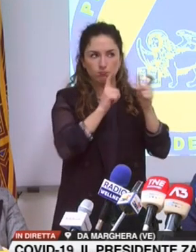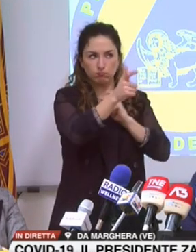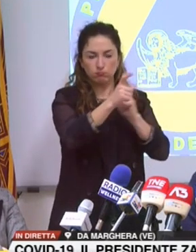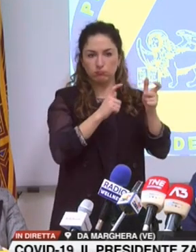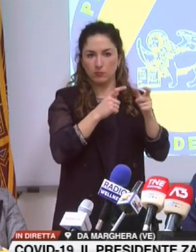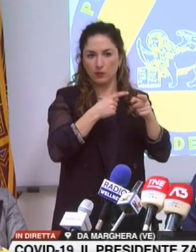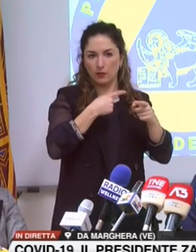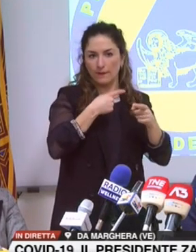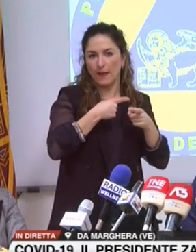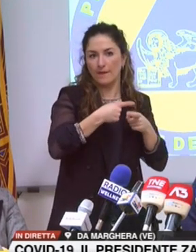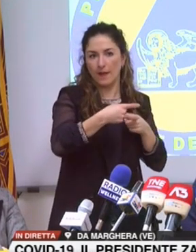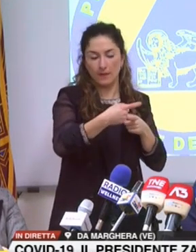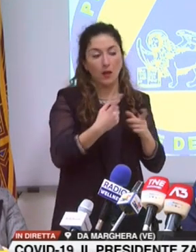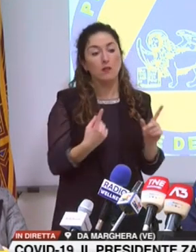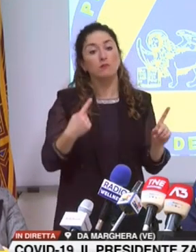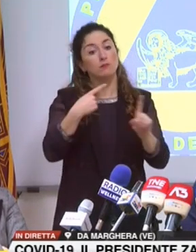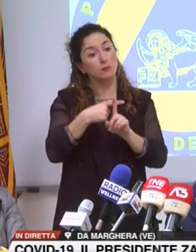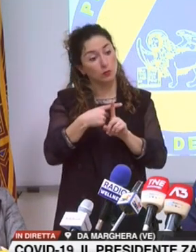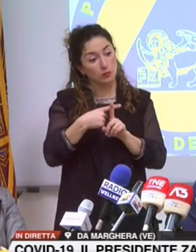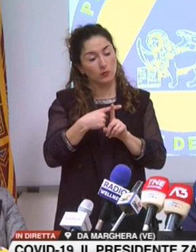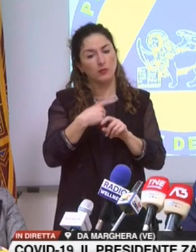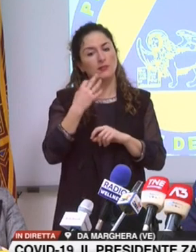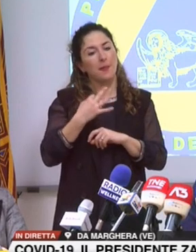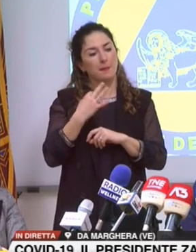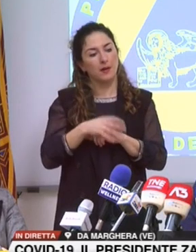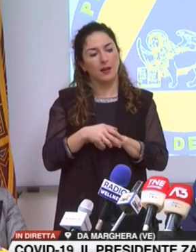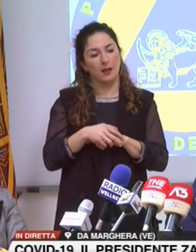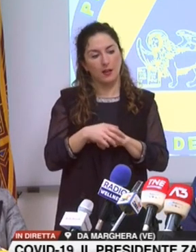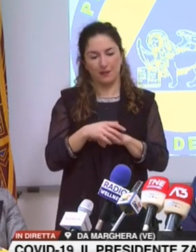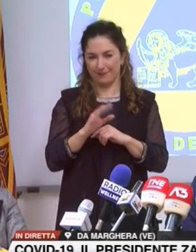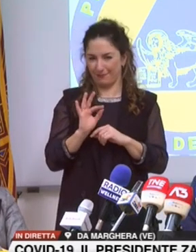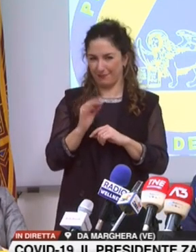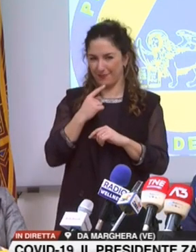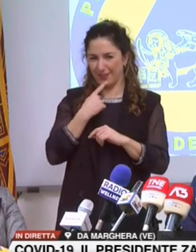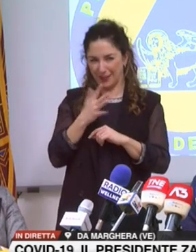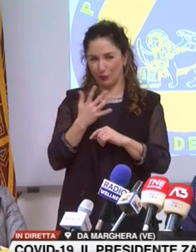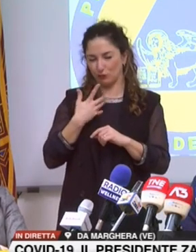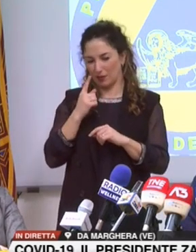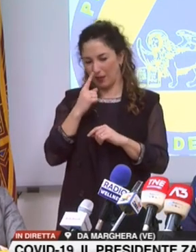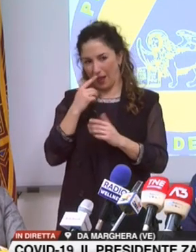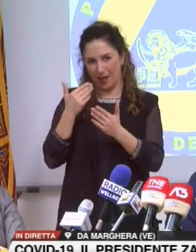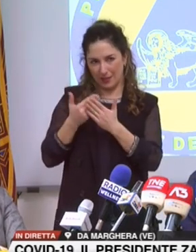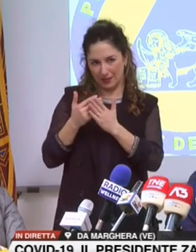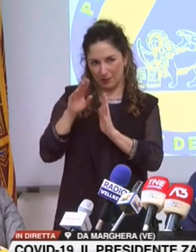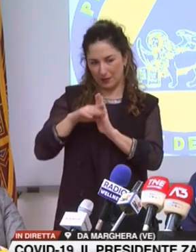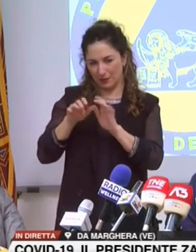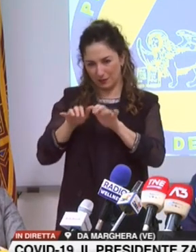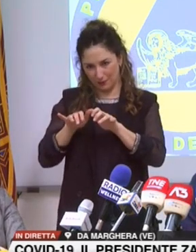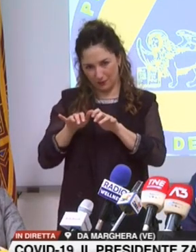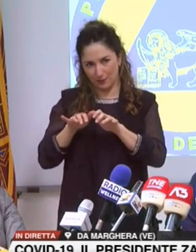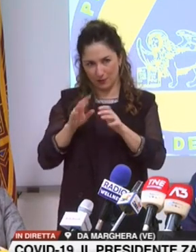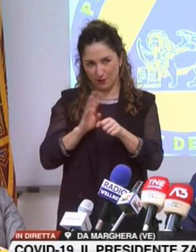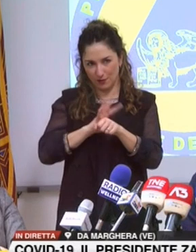C'è anche una comunicazione, questo rientra sempre nella parte così di adattamento specifico di questo software alla realtà